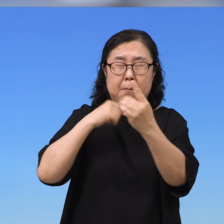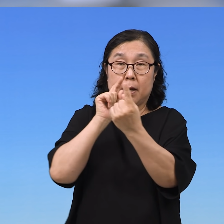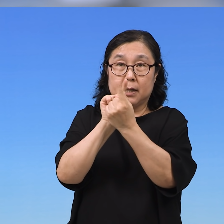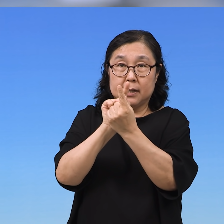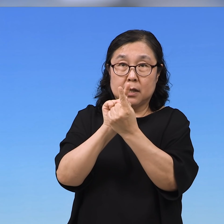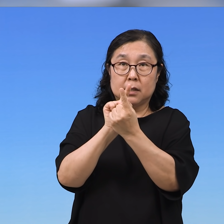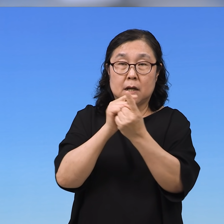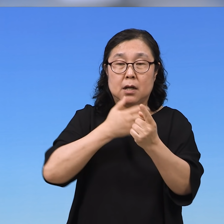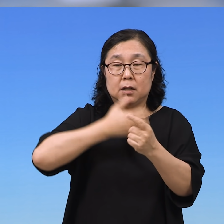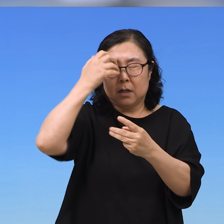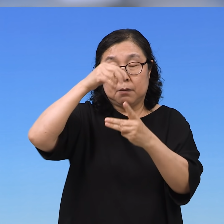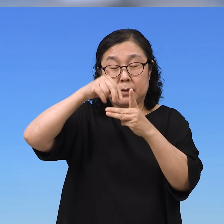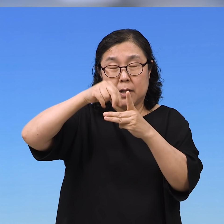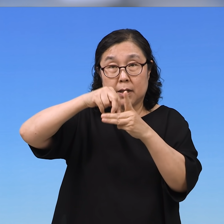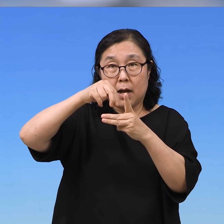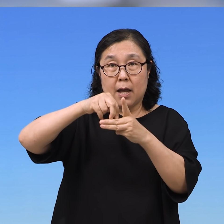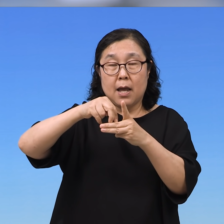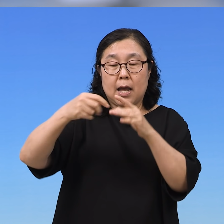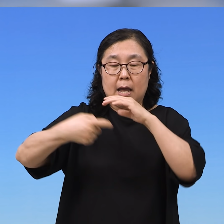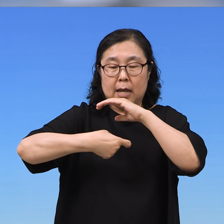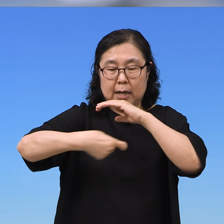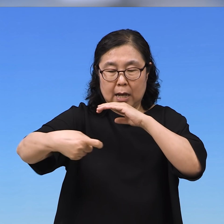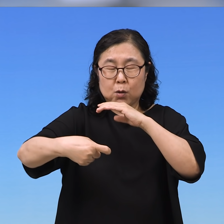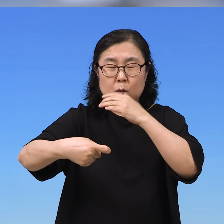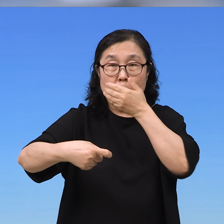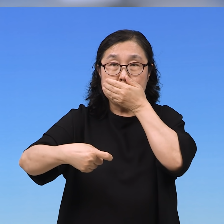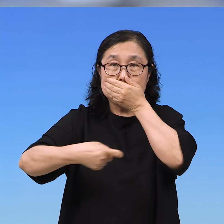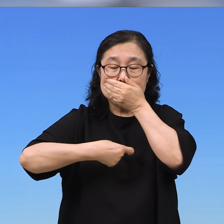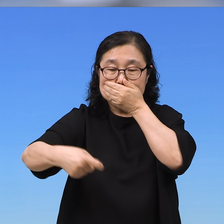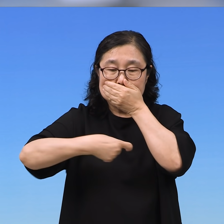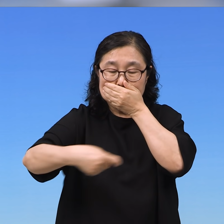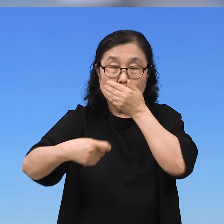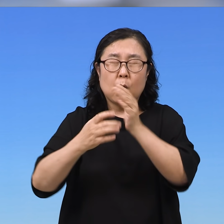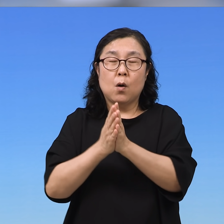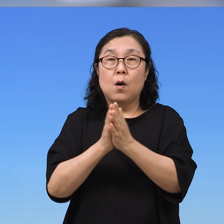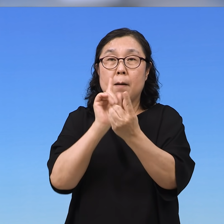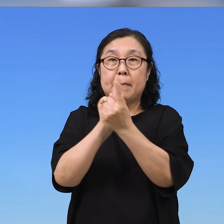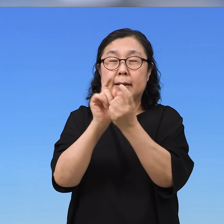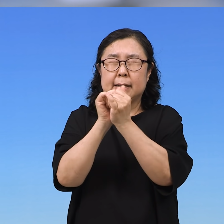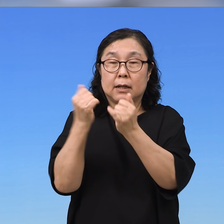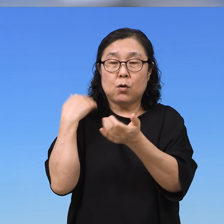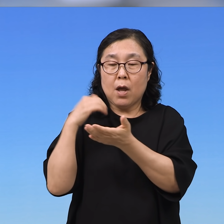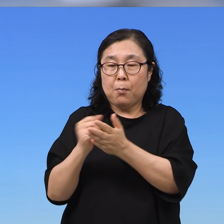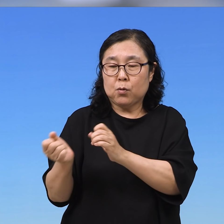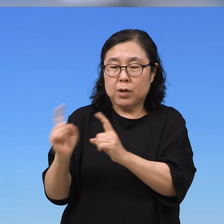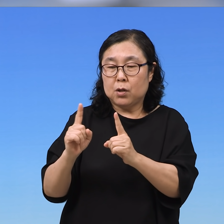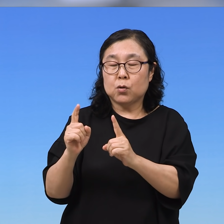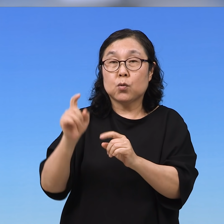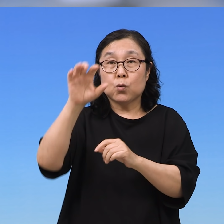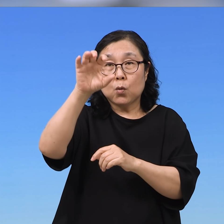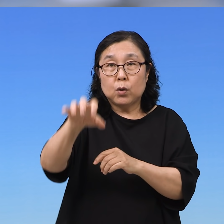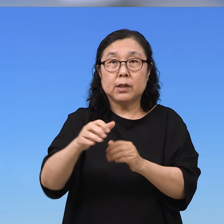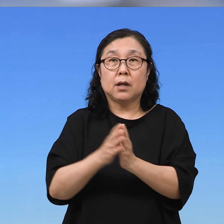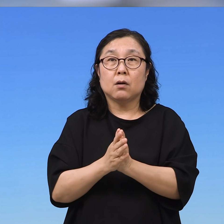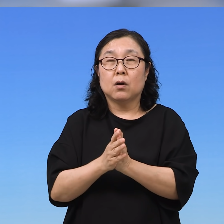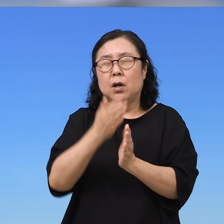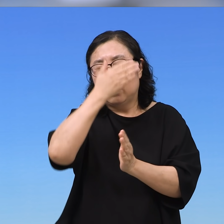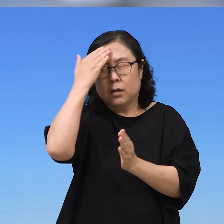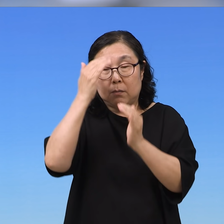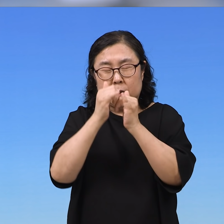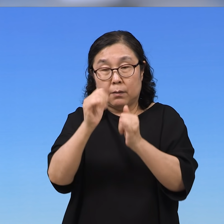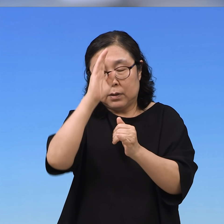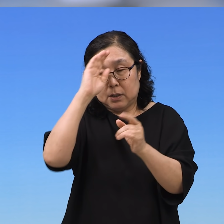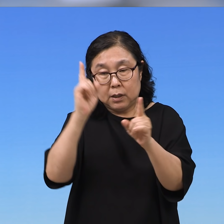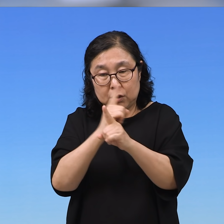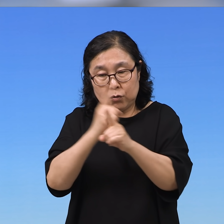지금 드림센터에 이제 우리가 강도 만난 자들이 회복되는 곳이라고, 우리 젊은이들이 치유받는